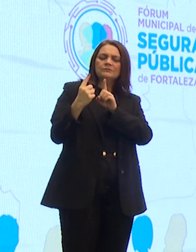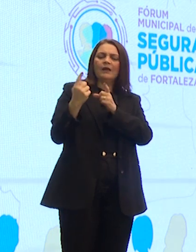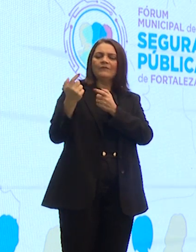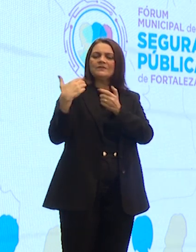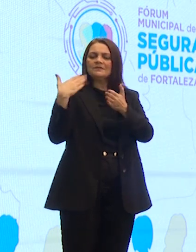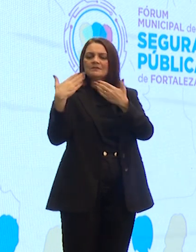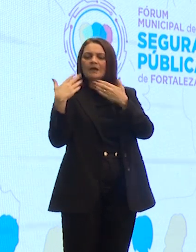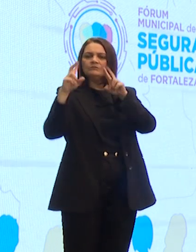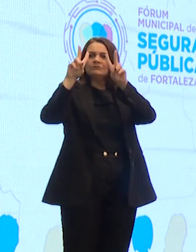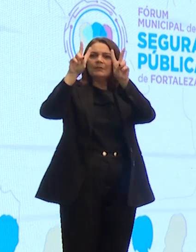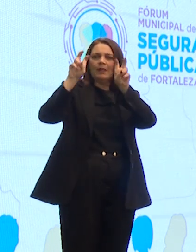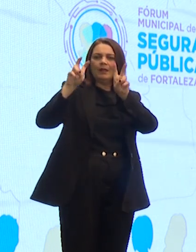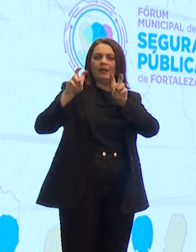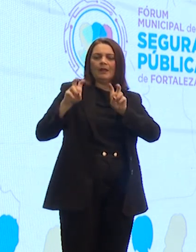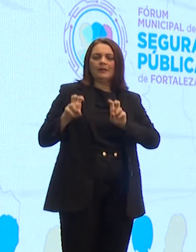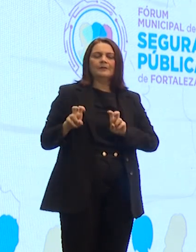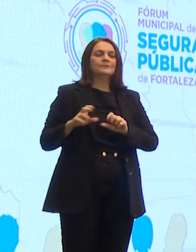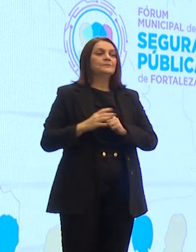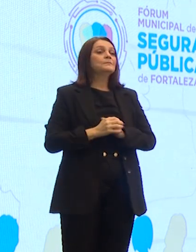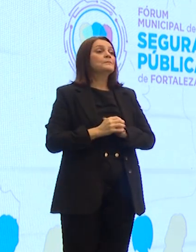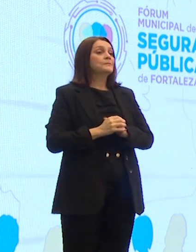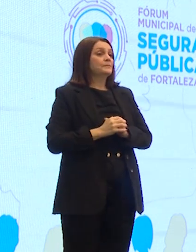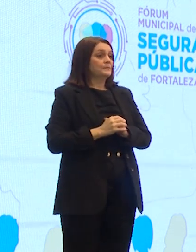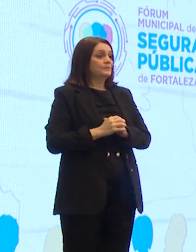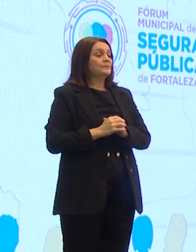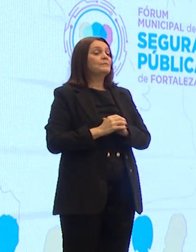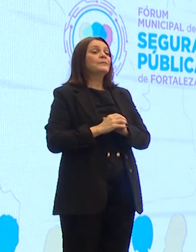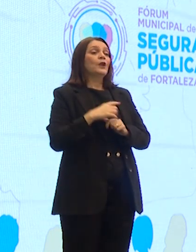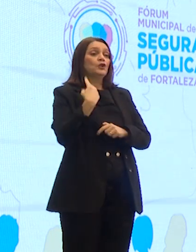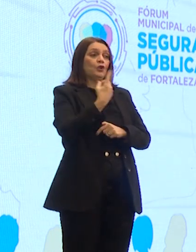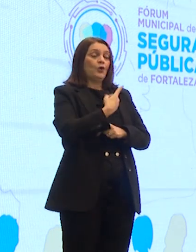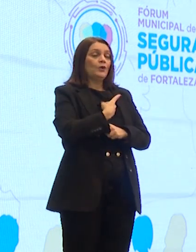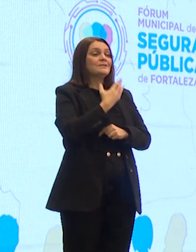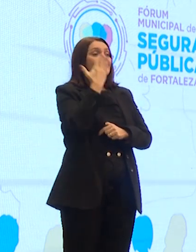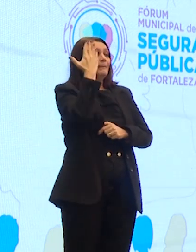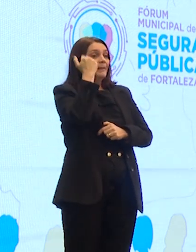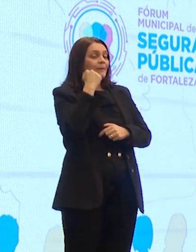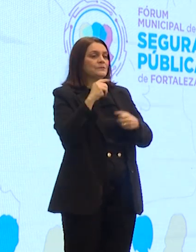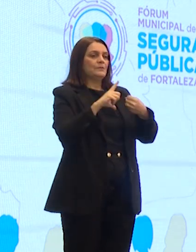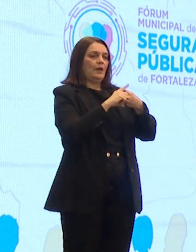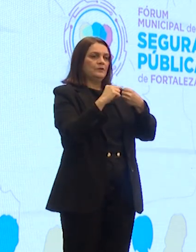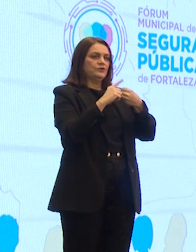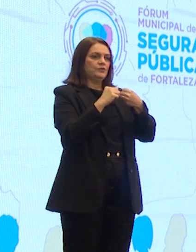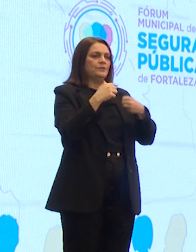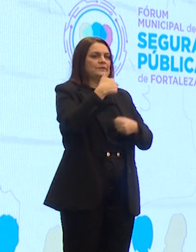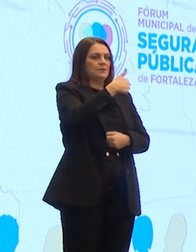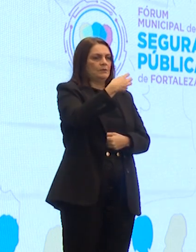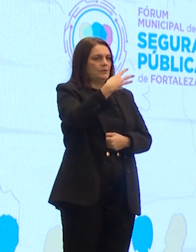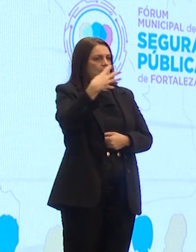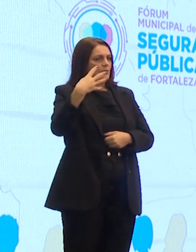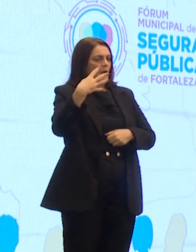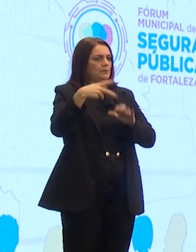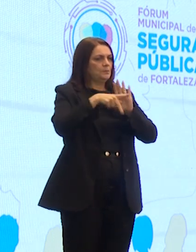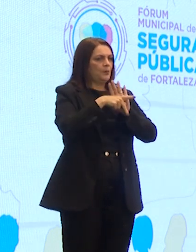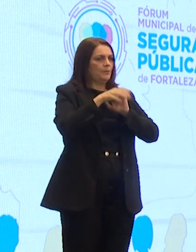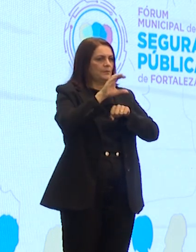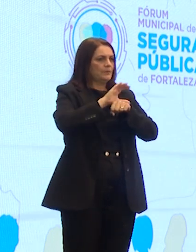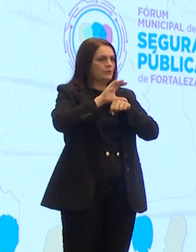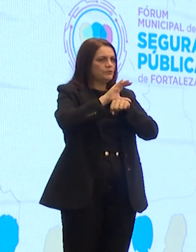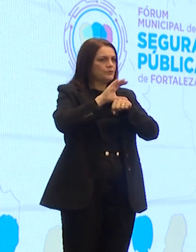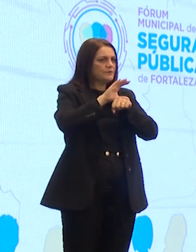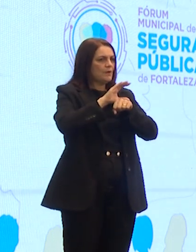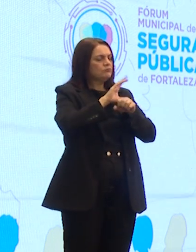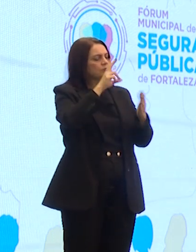você, nós todos, podemos ir no artigo 144 da Constituição e nós vamos encontrar